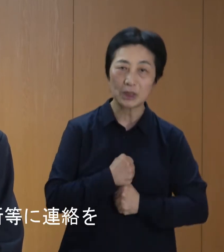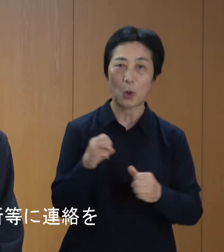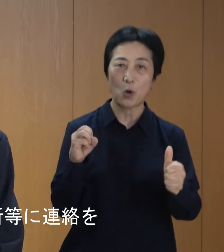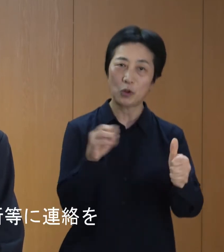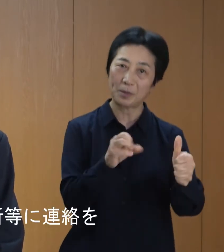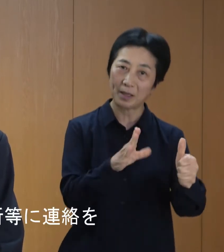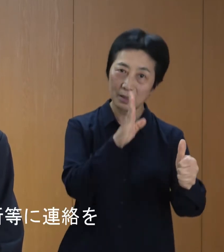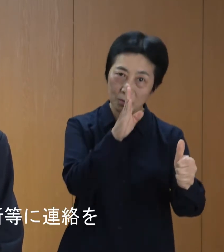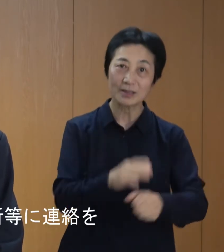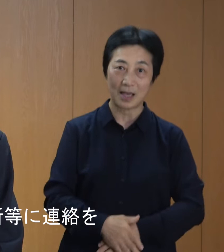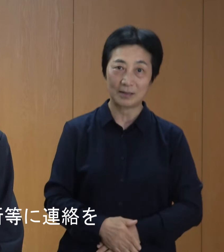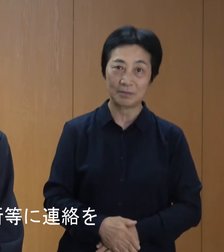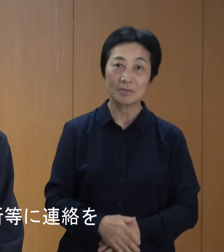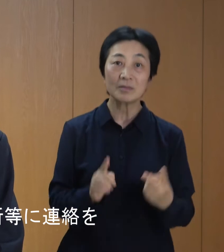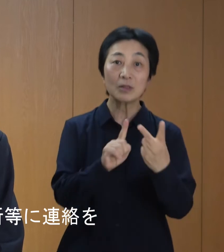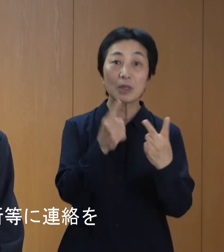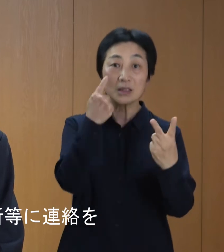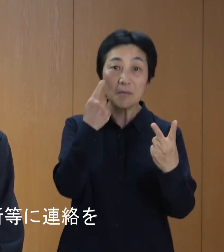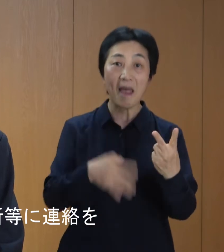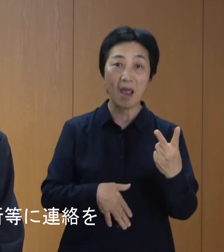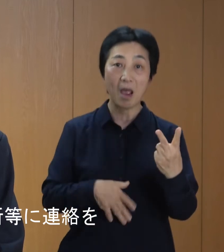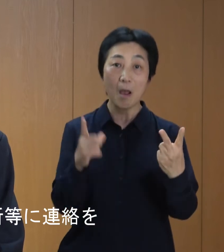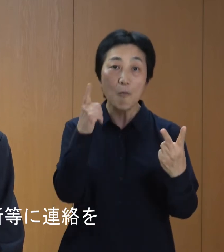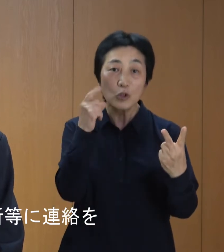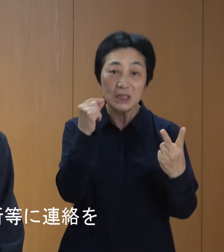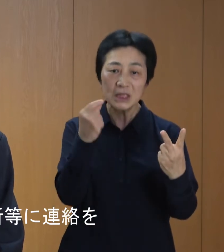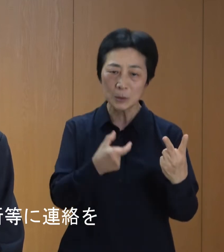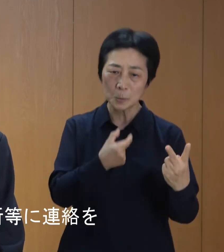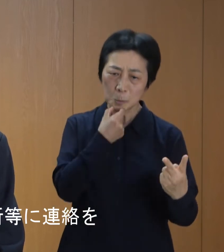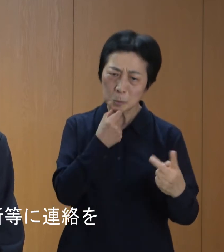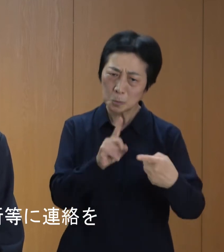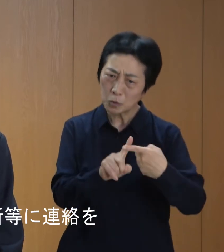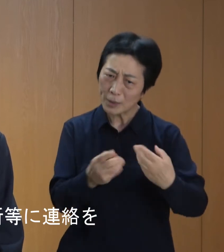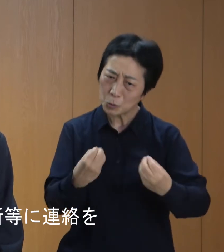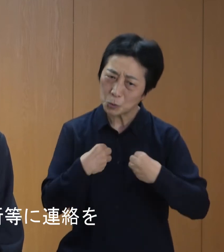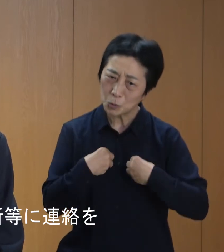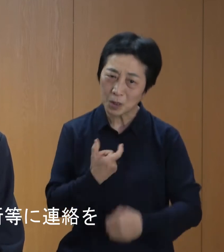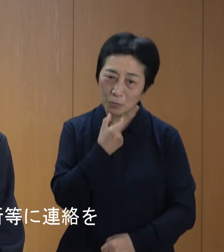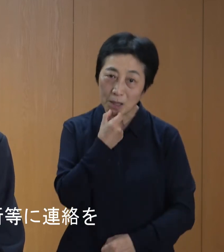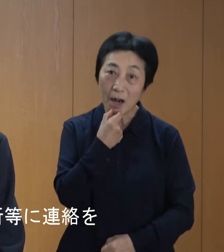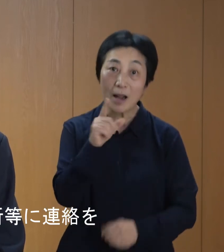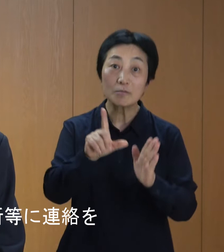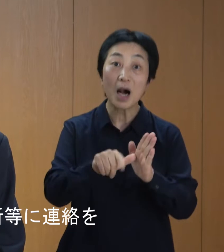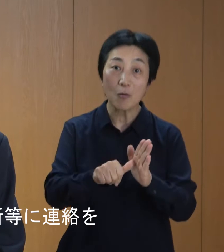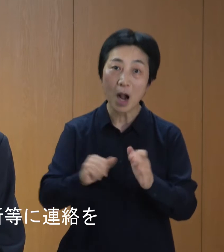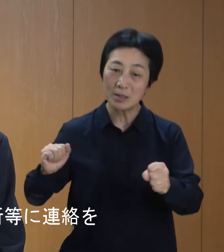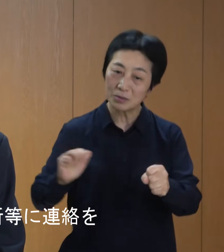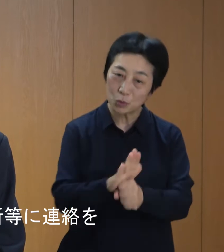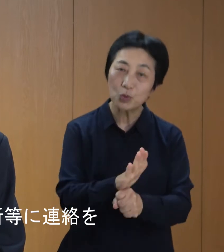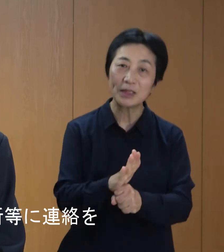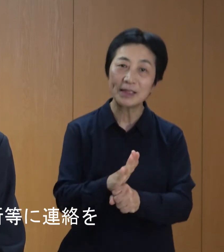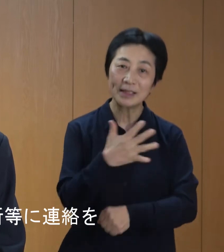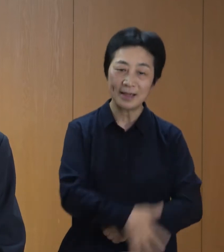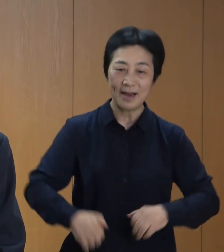内や施設内で感染が疑われる事案が発生した場合は、速やかに健康福祉事務所や保健所に